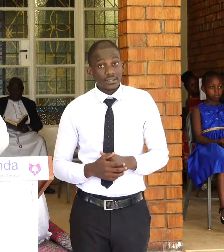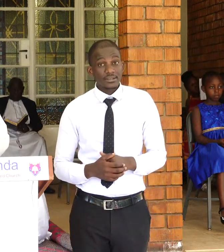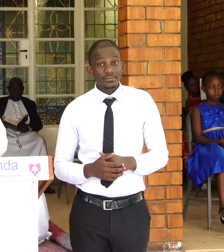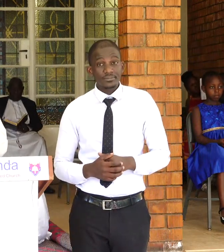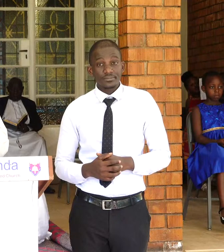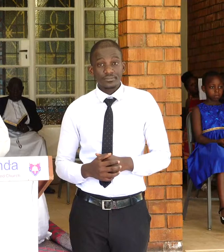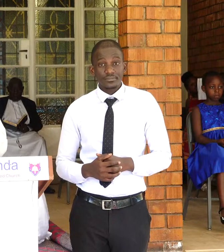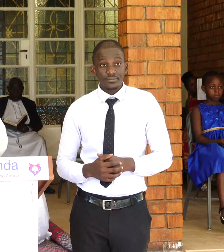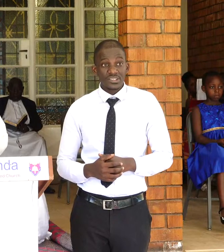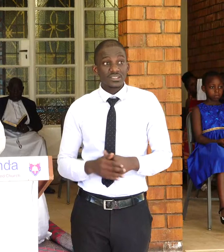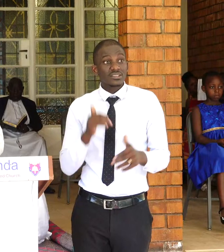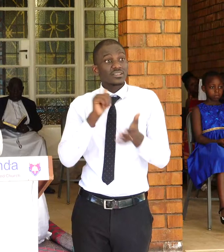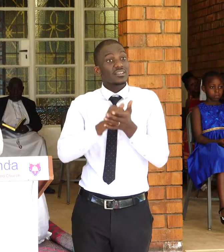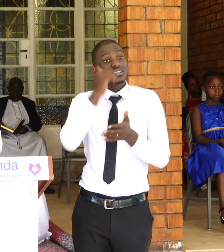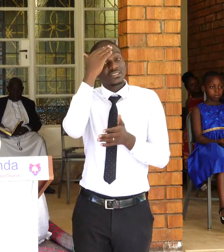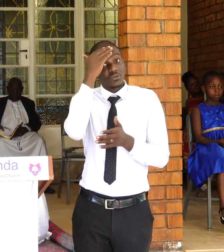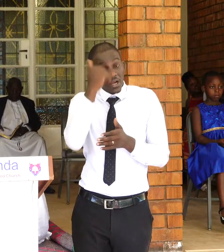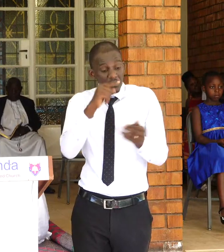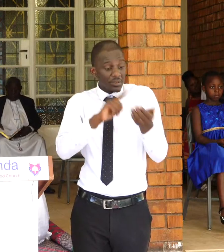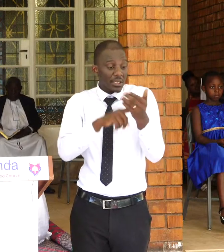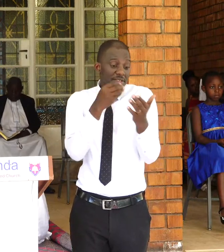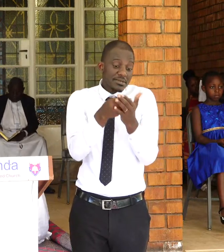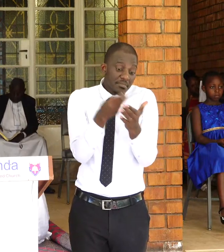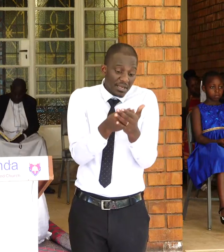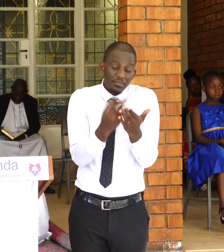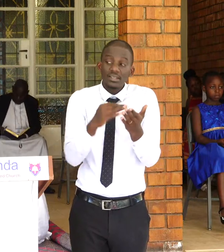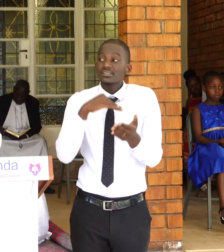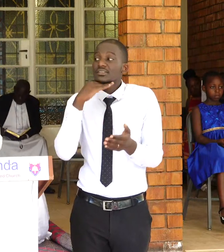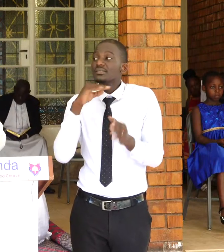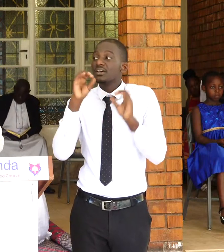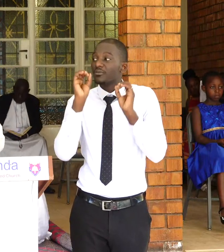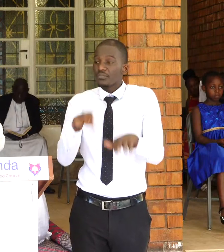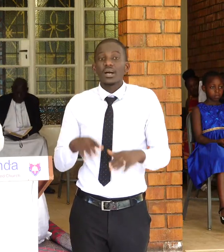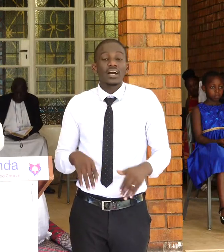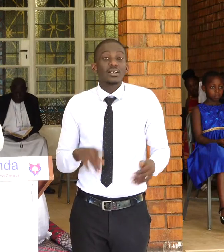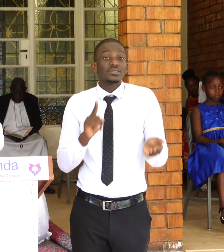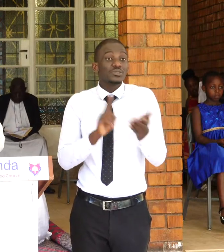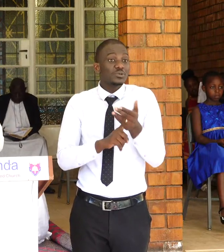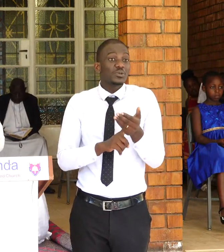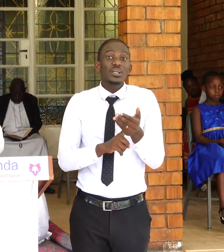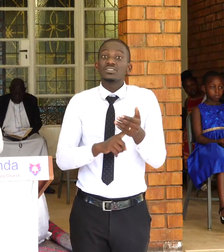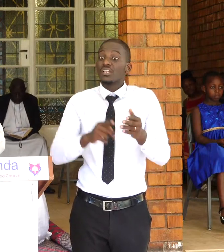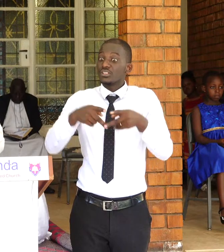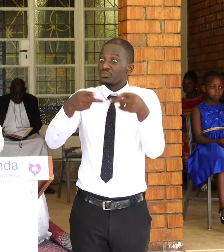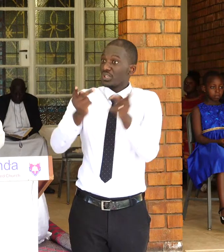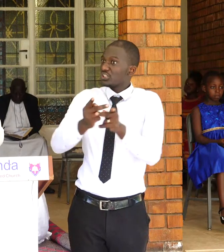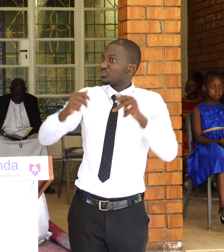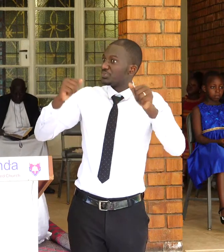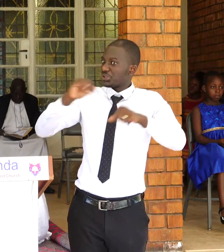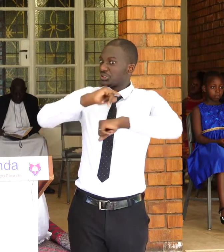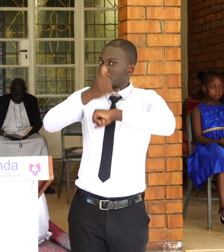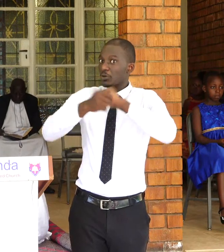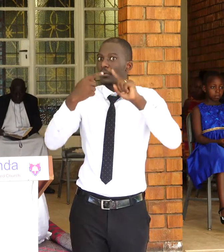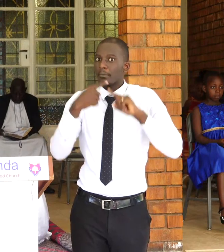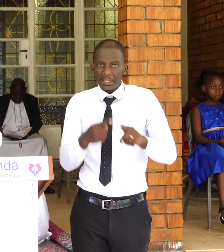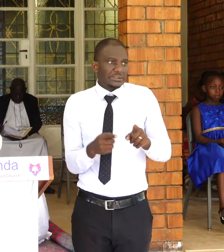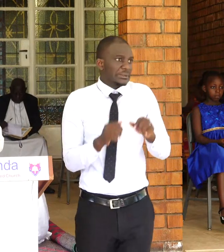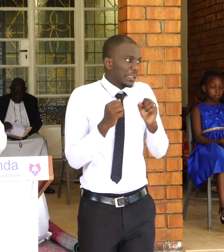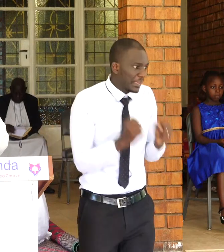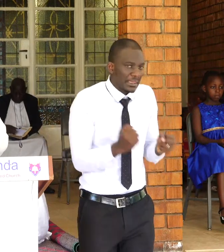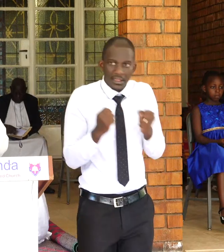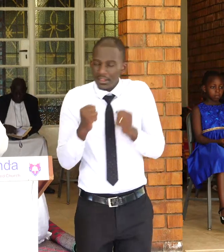kekwa yensonga lwaki ozifuna naye teziwera yensonga lwaki ogufo wagufuna naye gukufuukidde